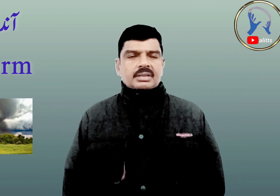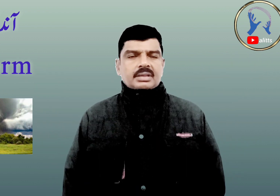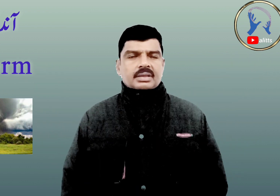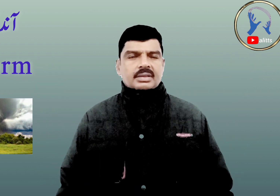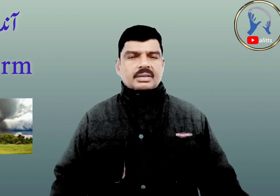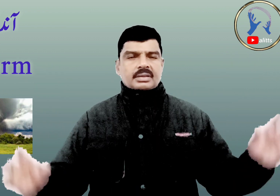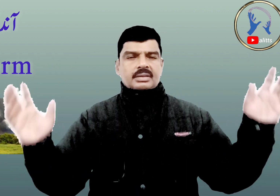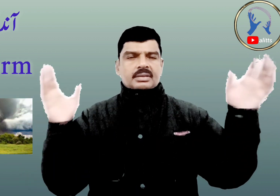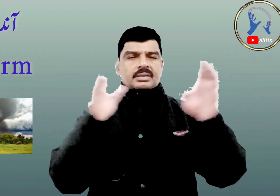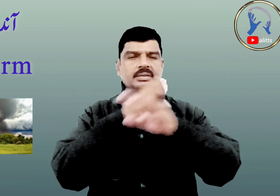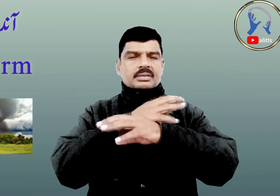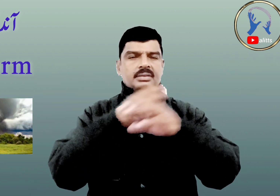आंधी।